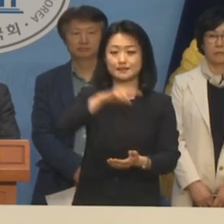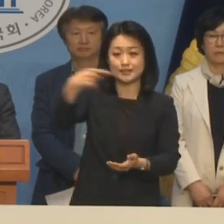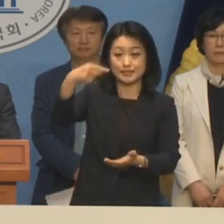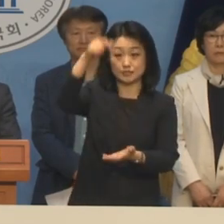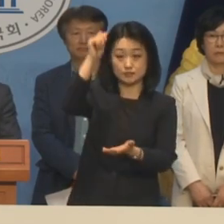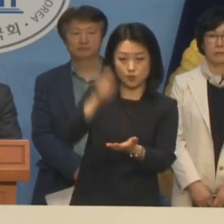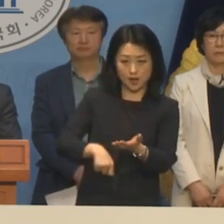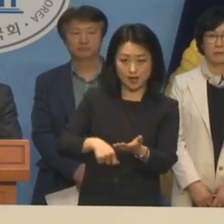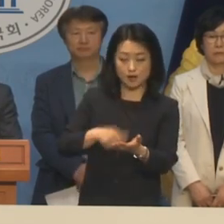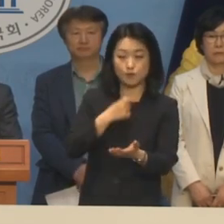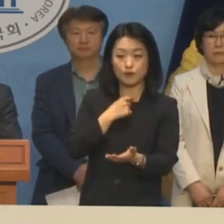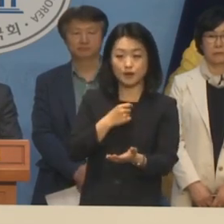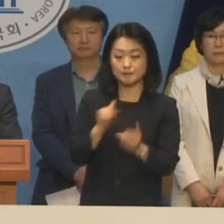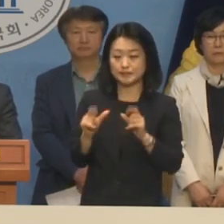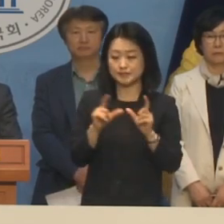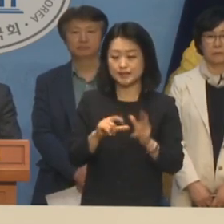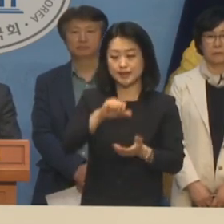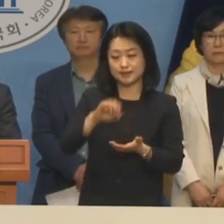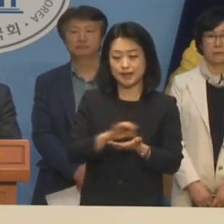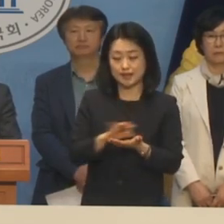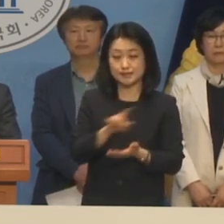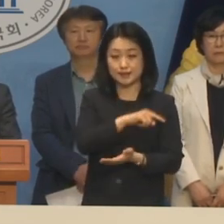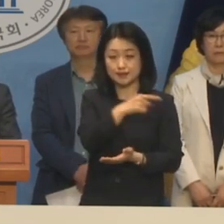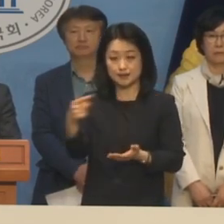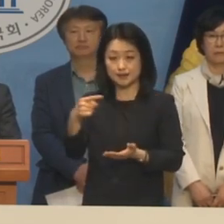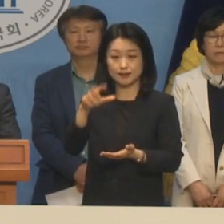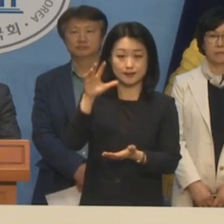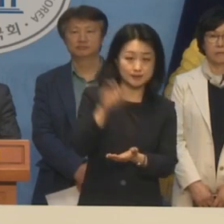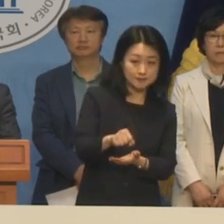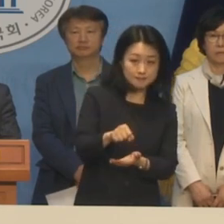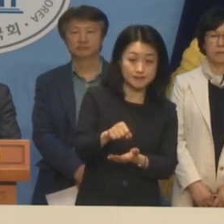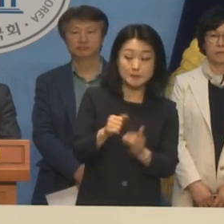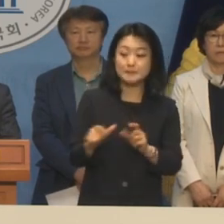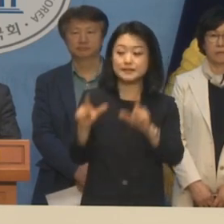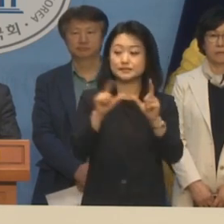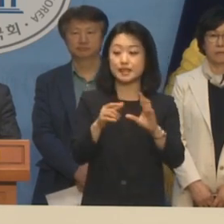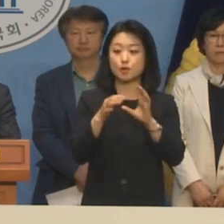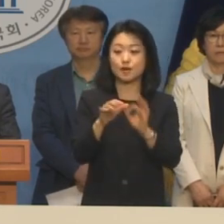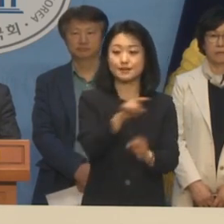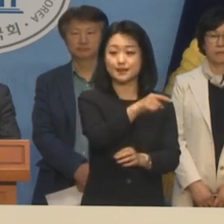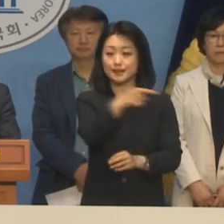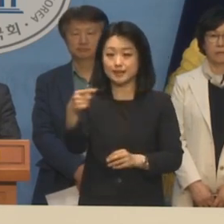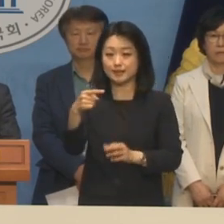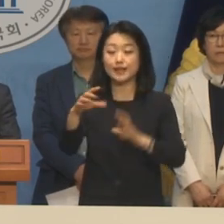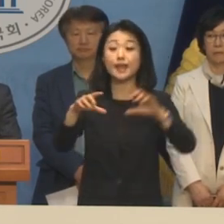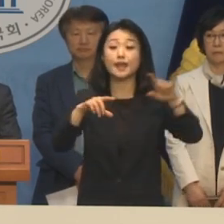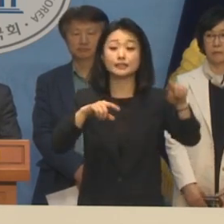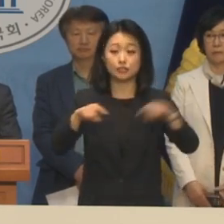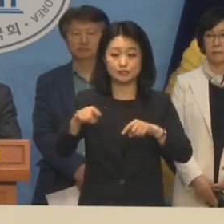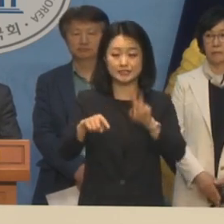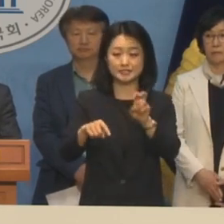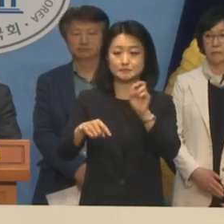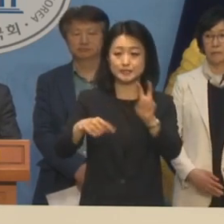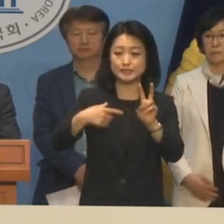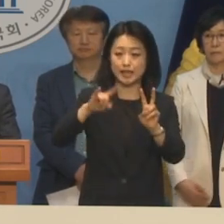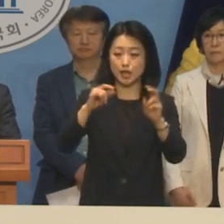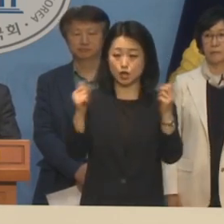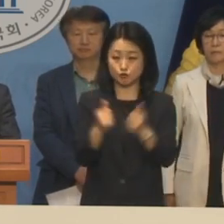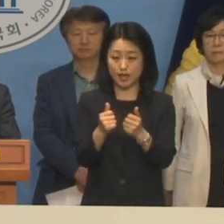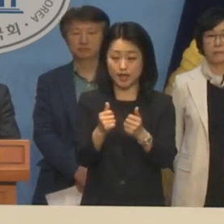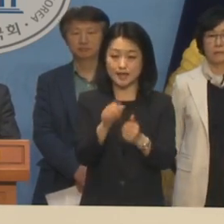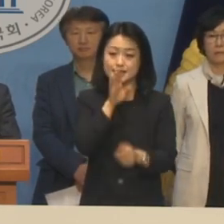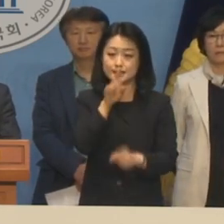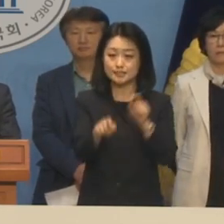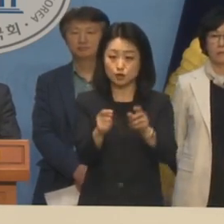통과시키고 민생 예산을 최우선으로 확보하는 민생 제일주의 정치 22대 국회가 실현할